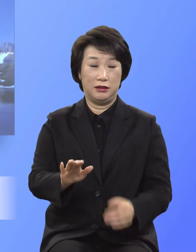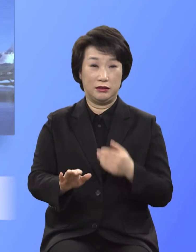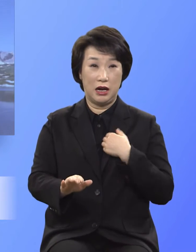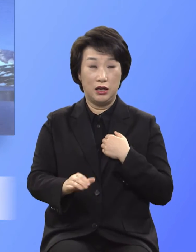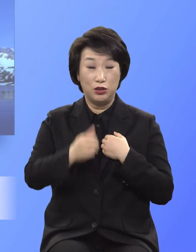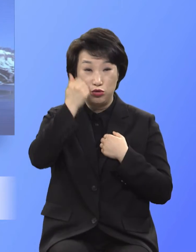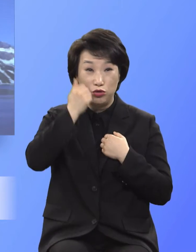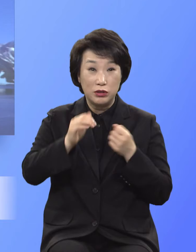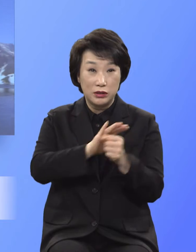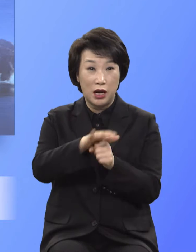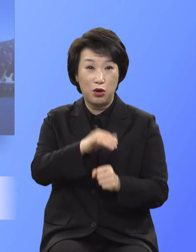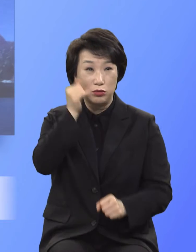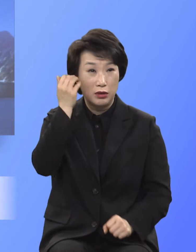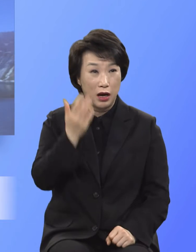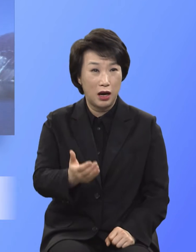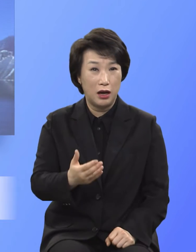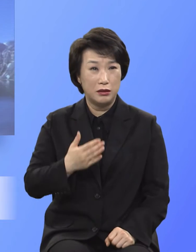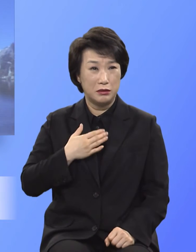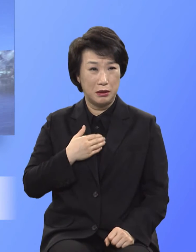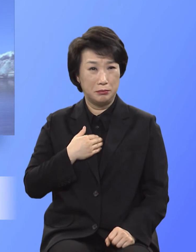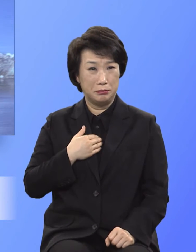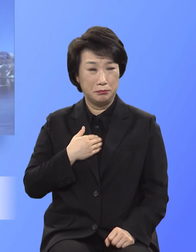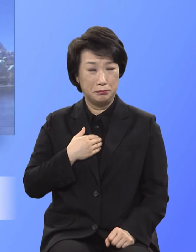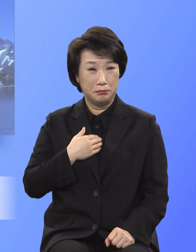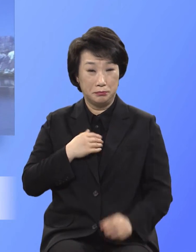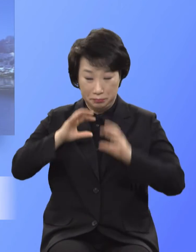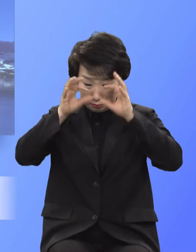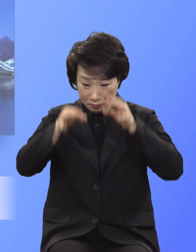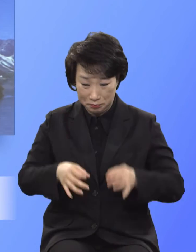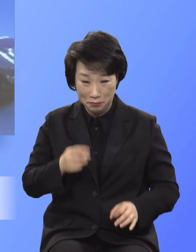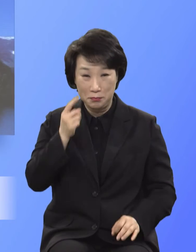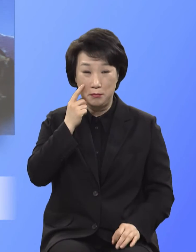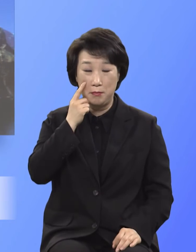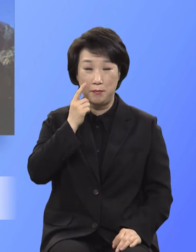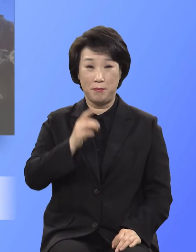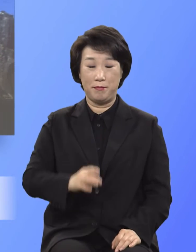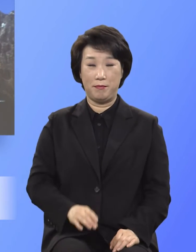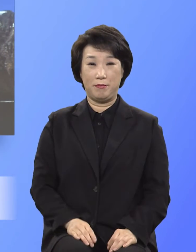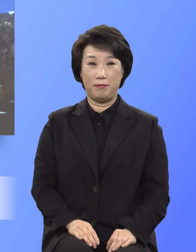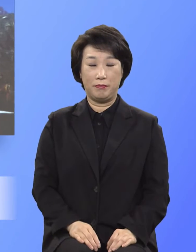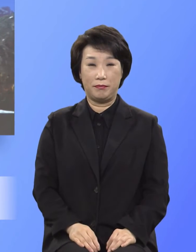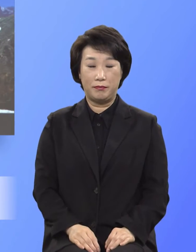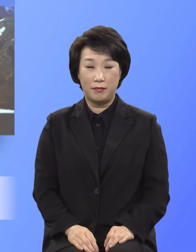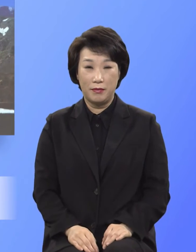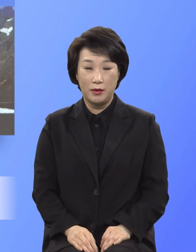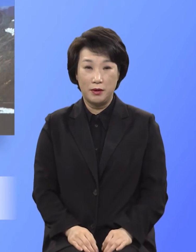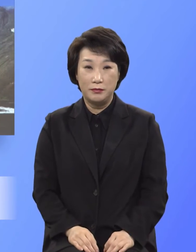나는 누구를 사랑했습니까? 한번 생각해 보세요.